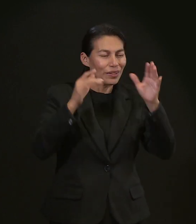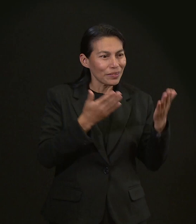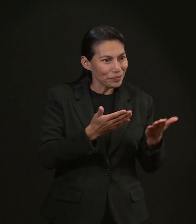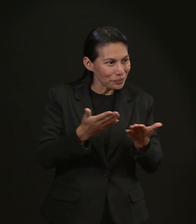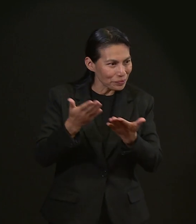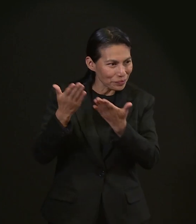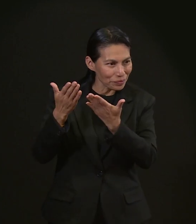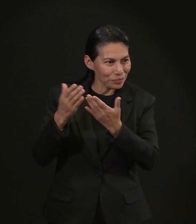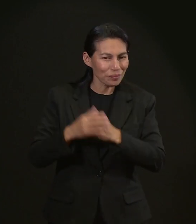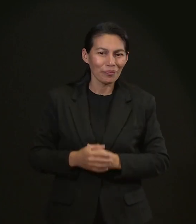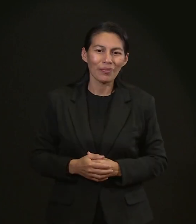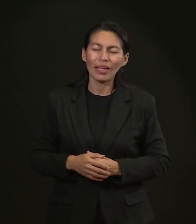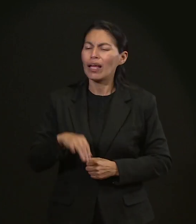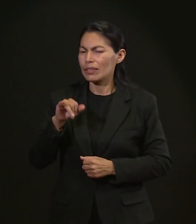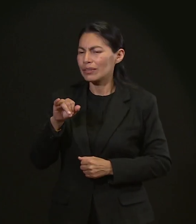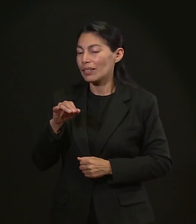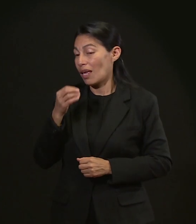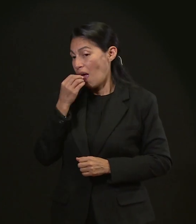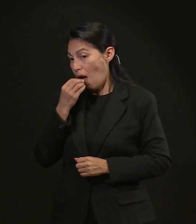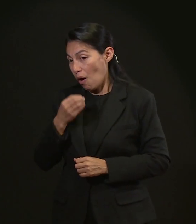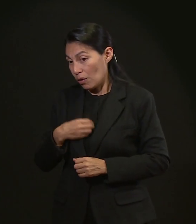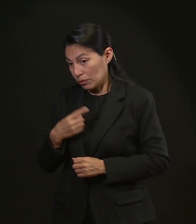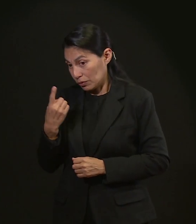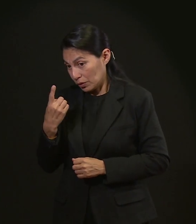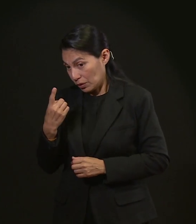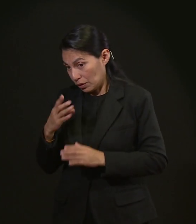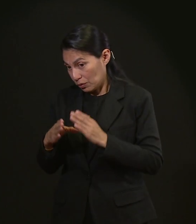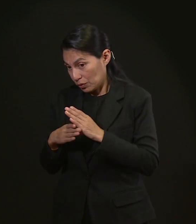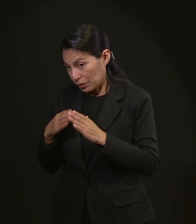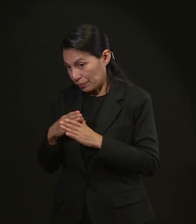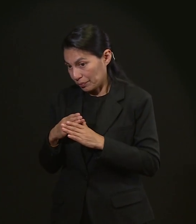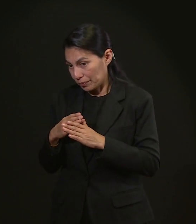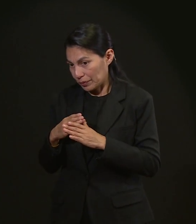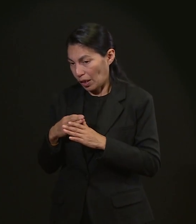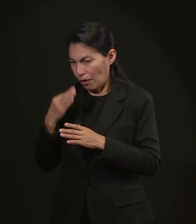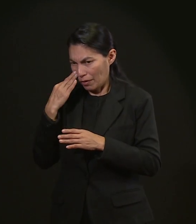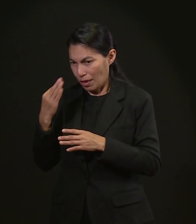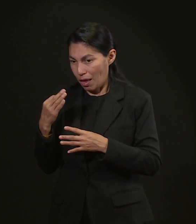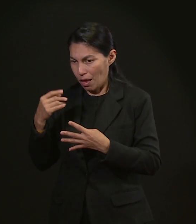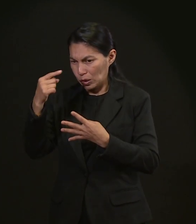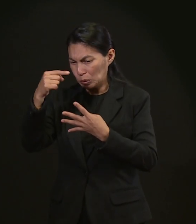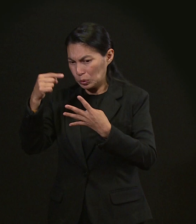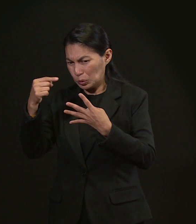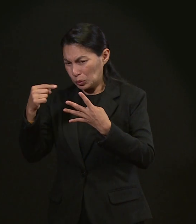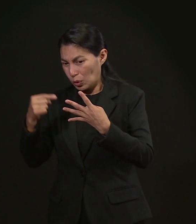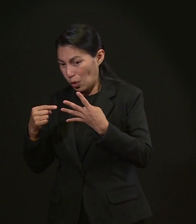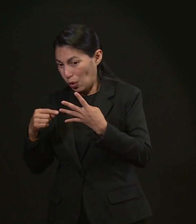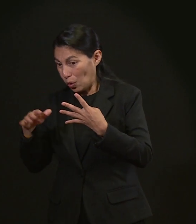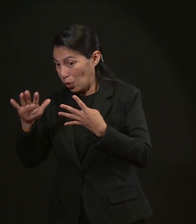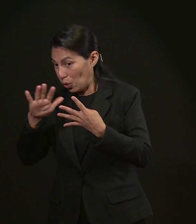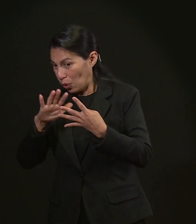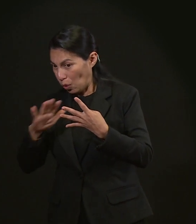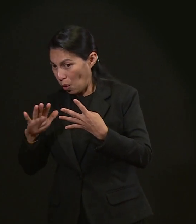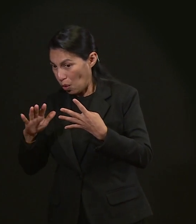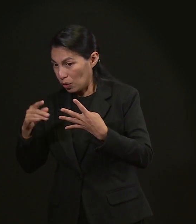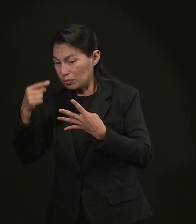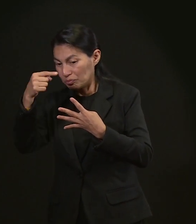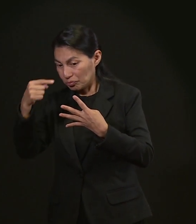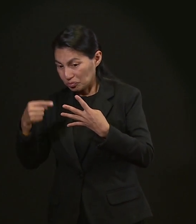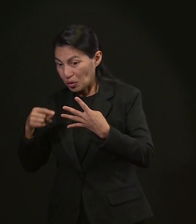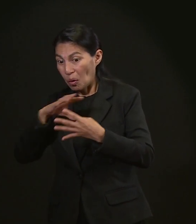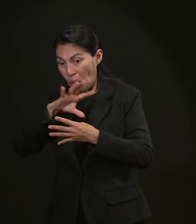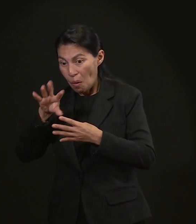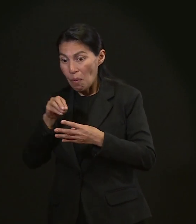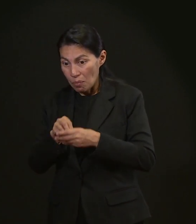si aunque una cosa ya después me contó ella que todas las características las cumplía así